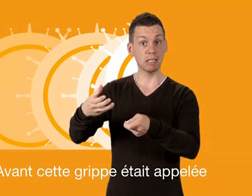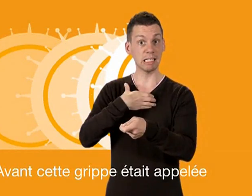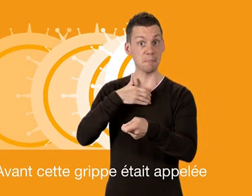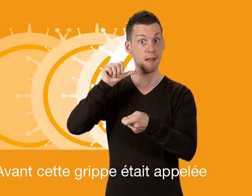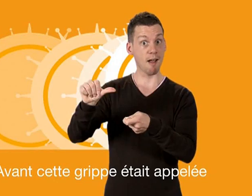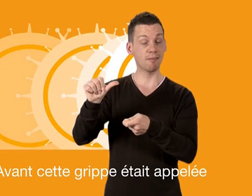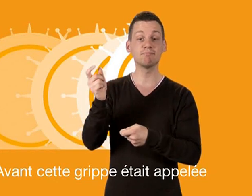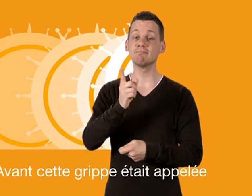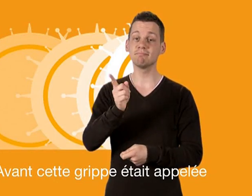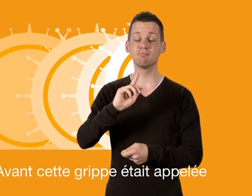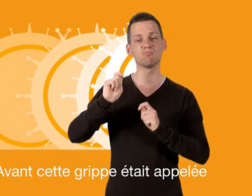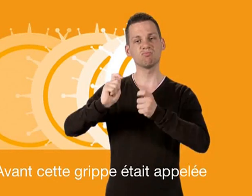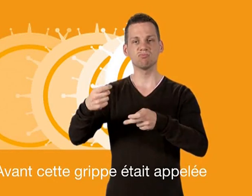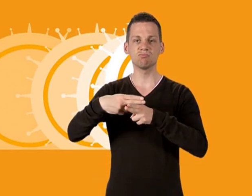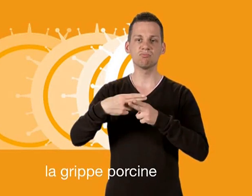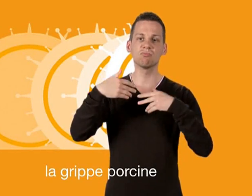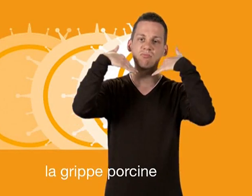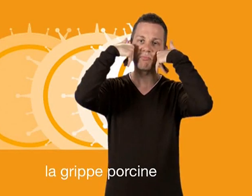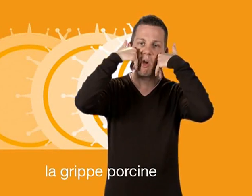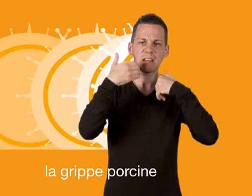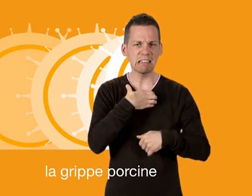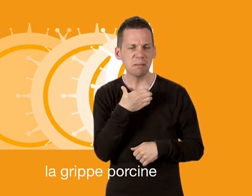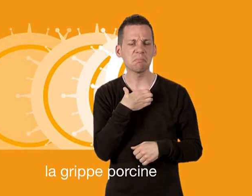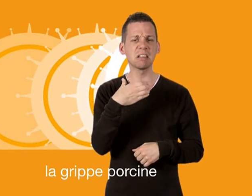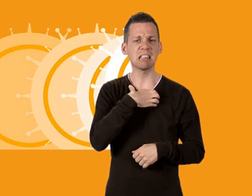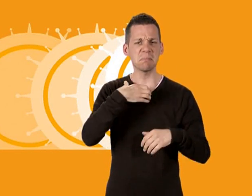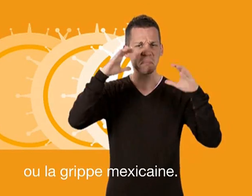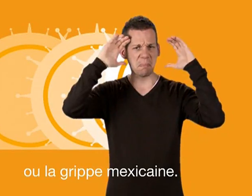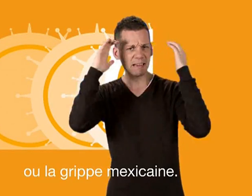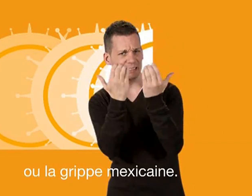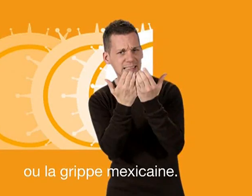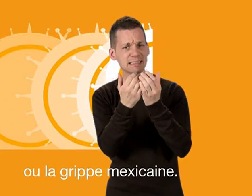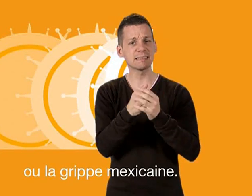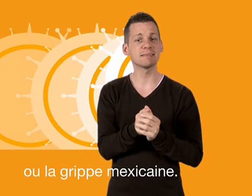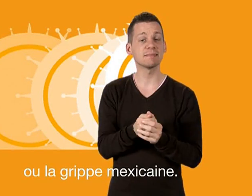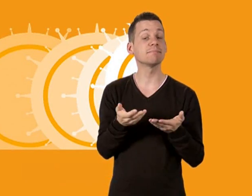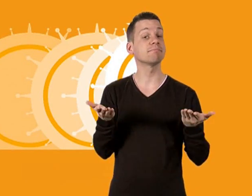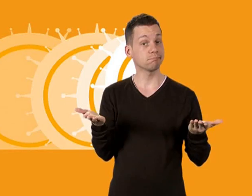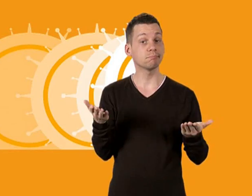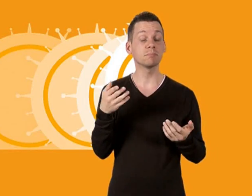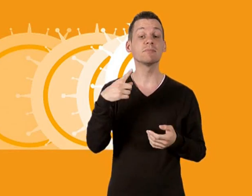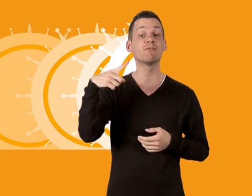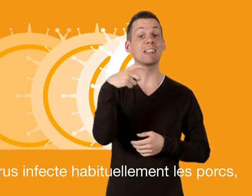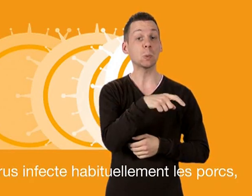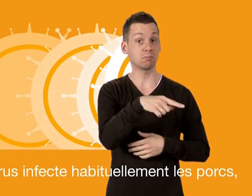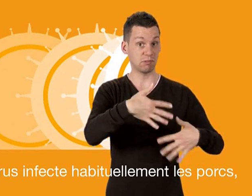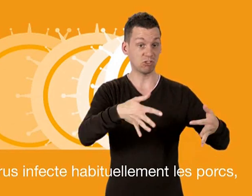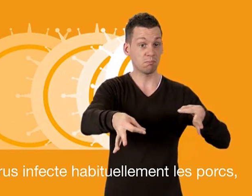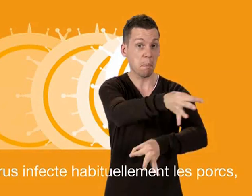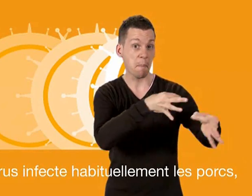Avant, cette grippe était appelée la grippe porcine ou la grippe mexicaine. Ce virus infecte habituellement les porcs,